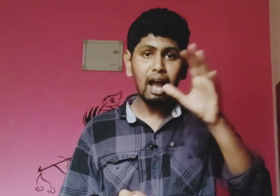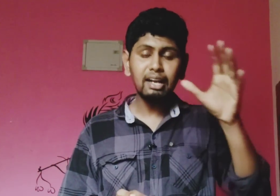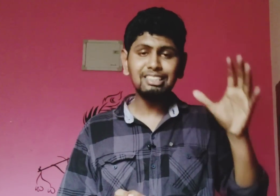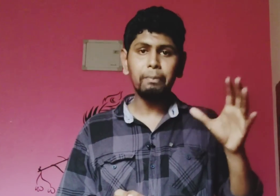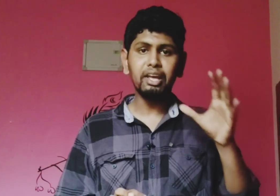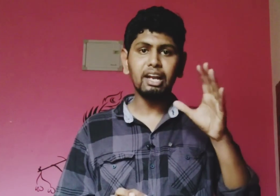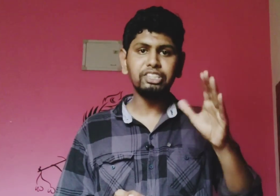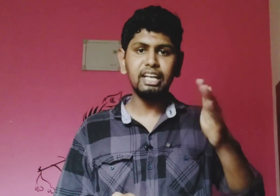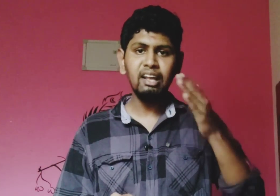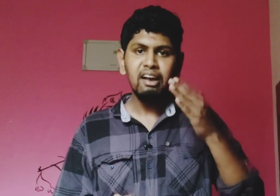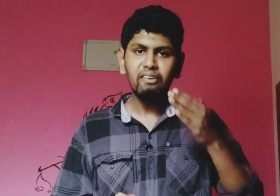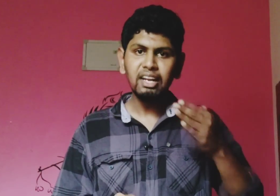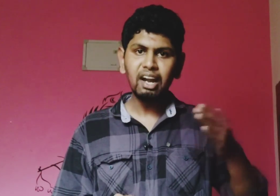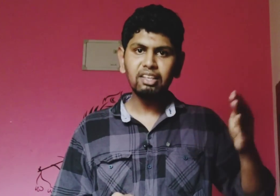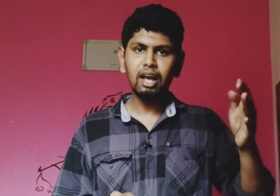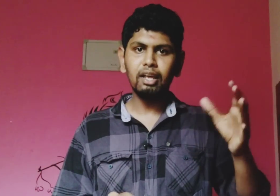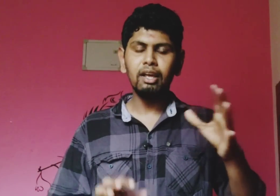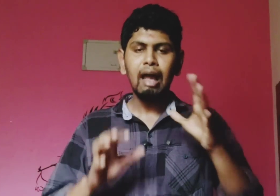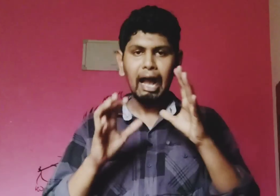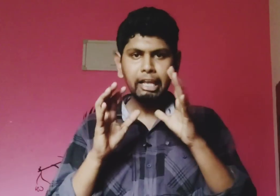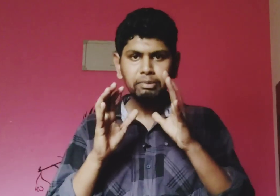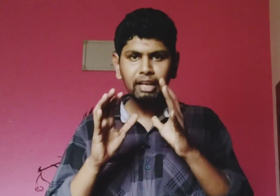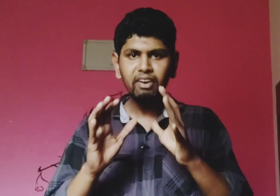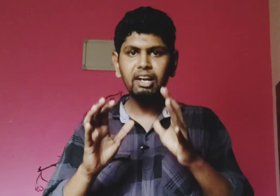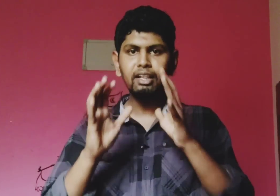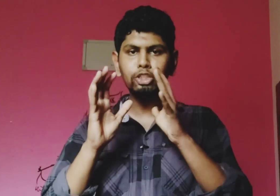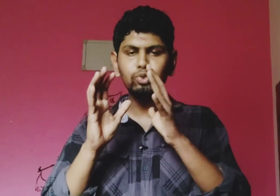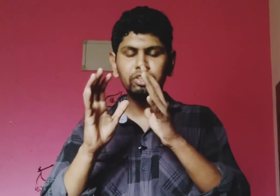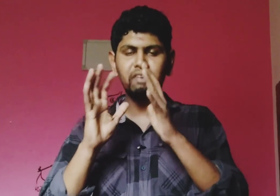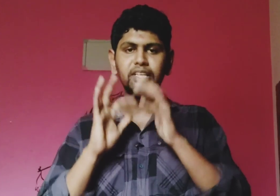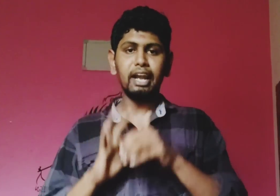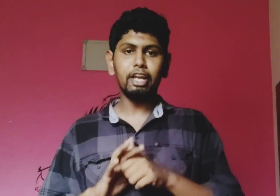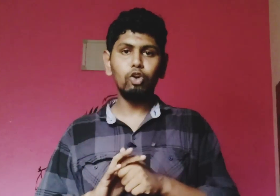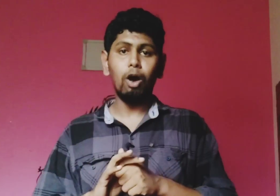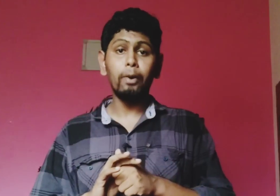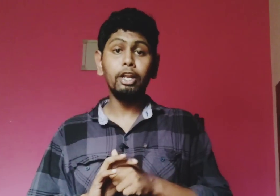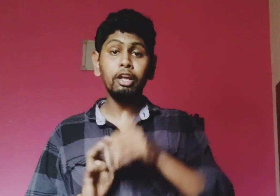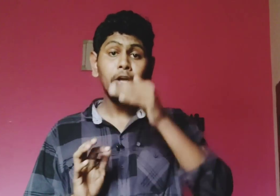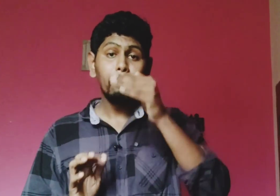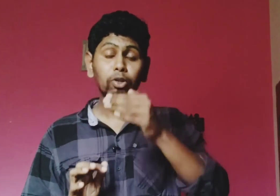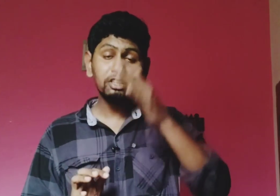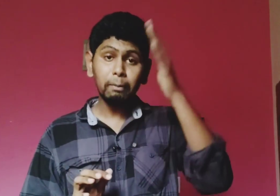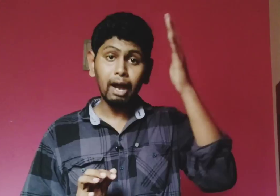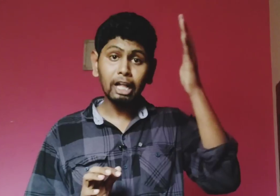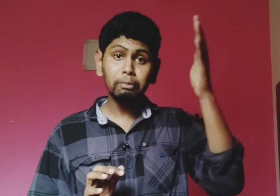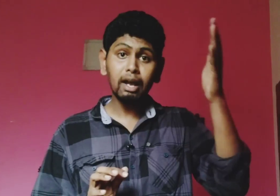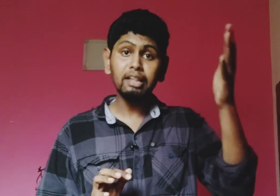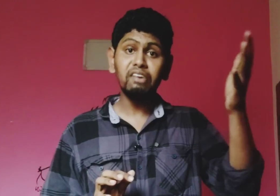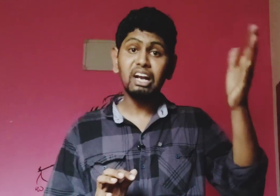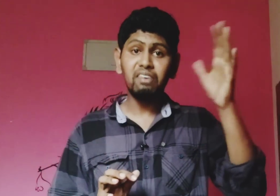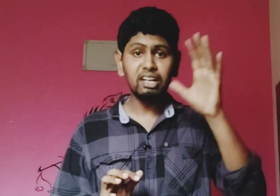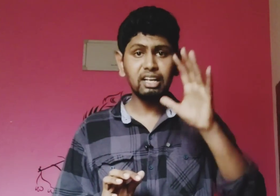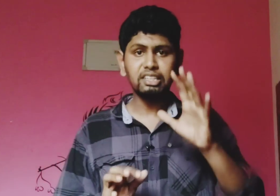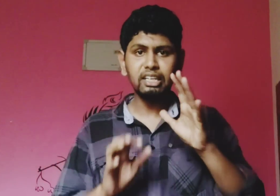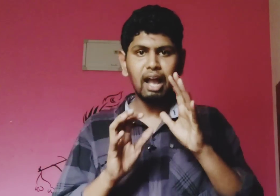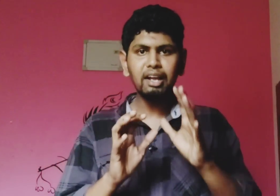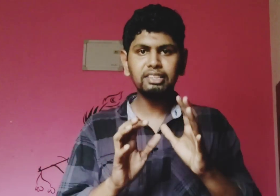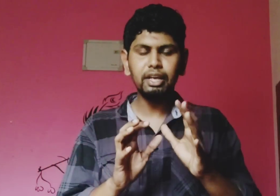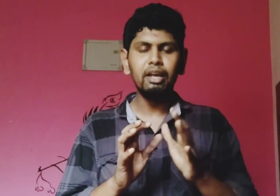காங்கிரஸ் அப்படிங்கிற கட்சியை வழி நடத்தினாரு, அகிம்சை வழியில தான் சுதந்திரம் வந்து கிடைக்கணும் அப்படின்னு போதித்த மகாத்மா காந்தி அவர்கள் வளர்த்த கட்சி காங்கிரஸ்.